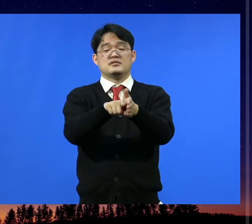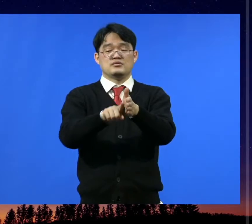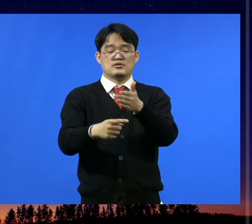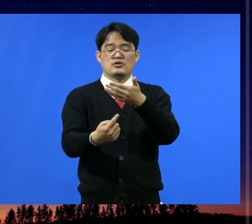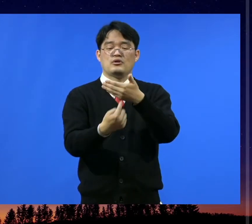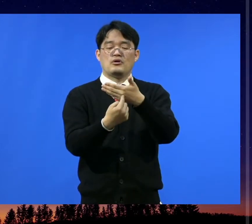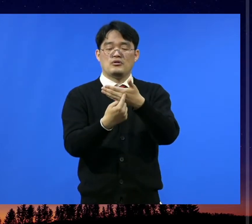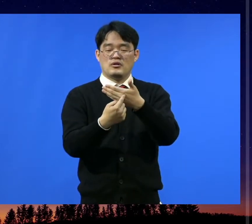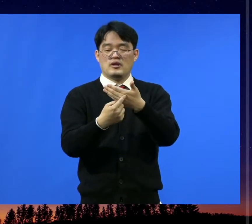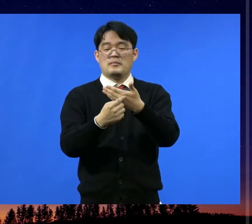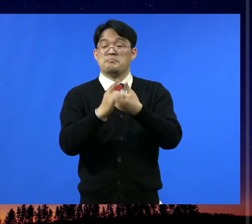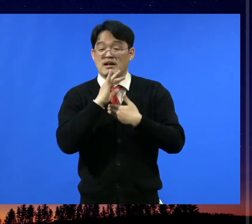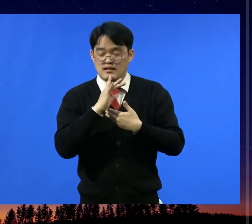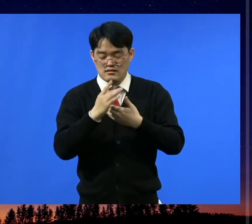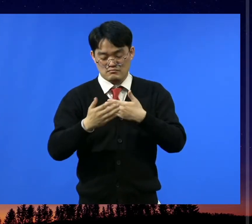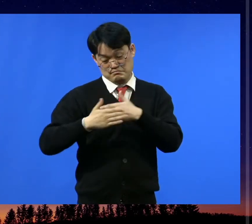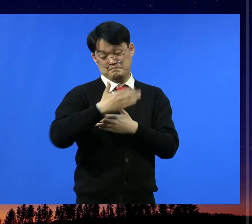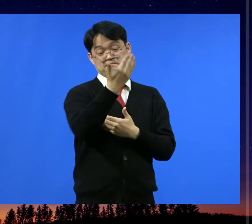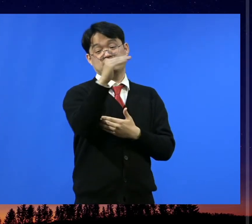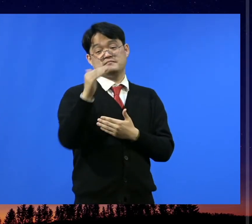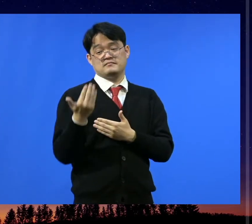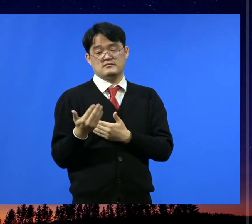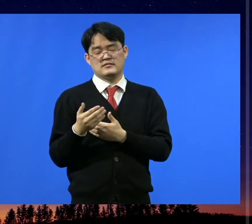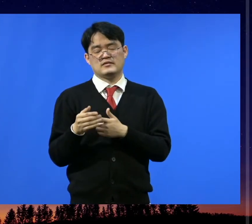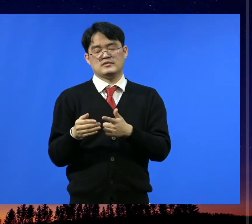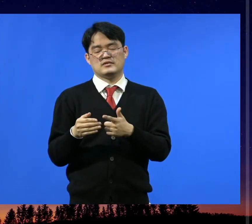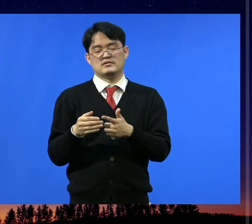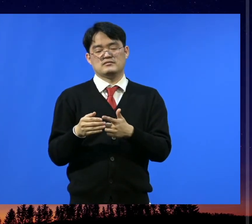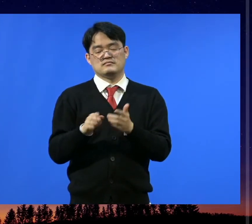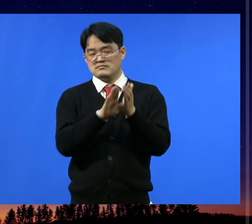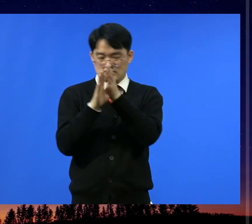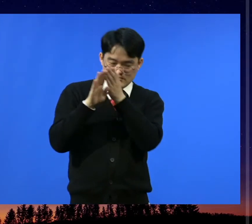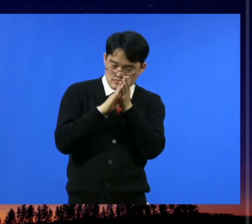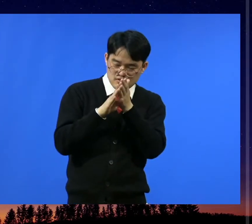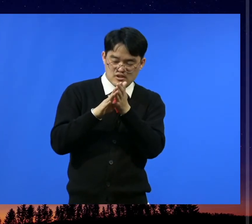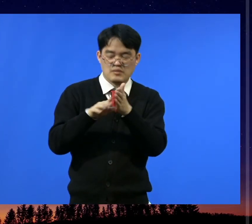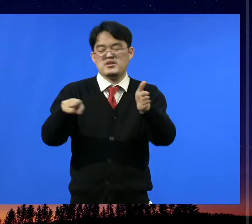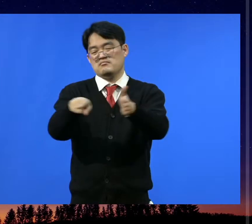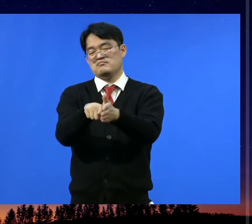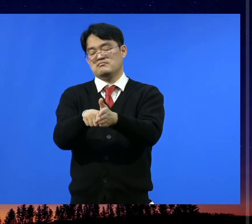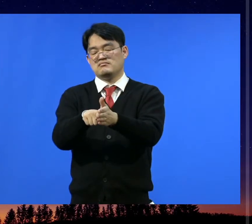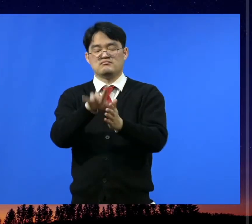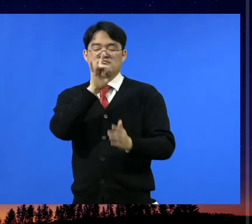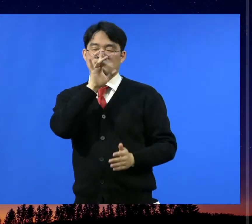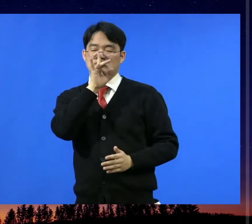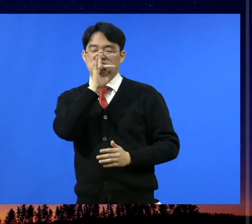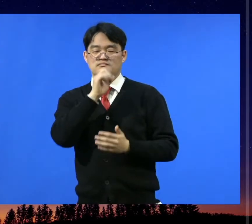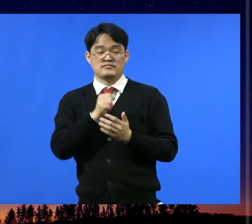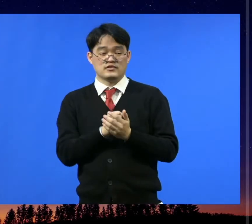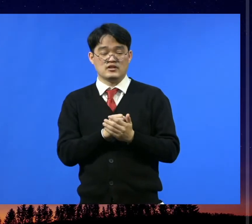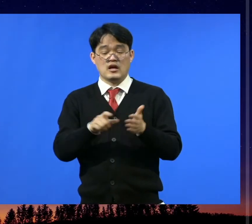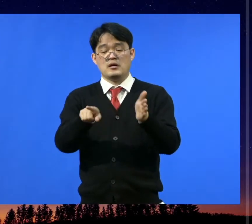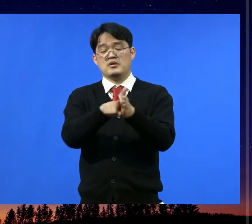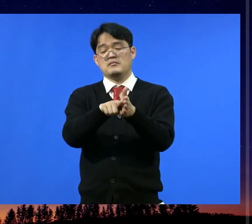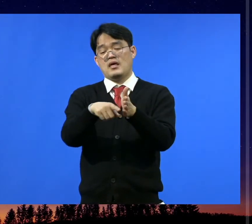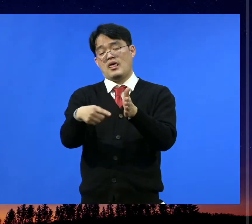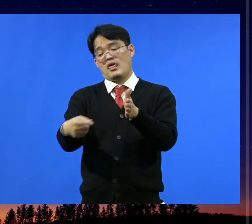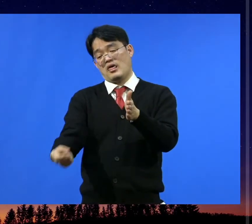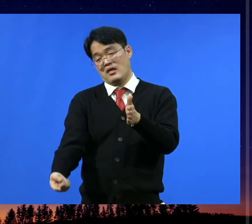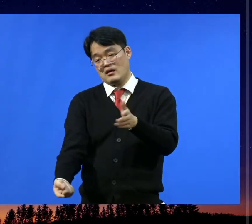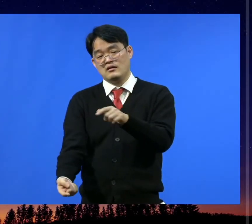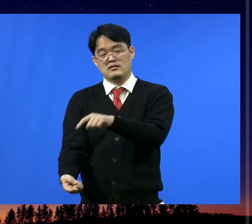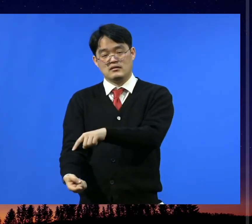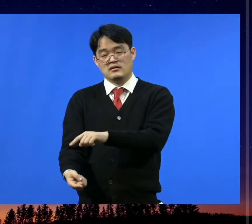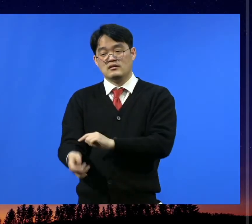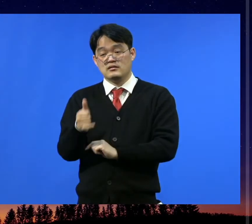잠깐이에요. 여러분 잠깐. 형식주의로 흐르는 신앙이 되면 무미건조하고 그냥 미지근한 신자가 되잖아요. 이런